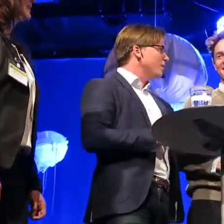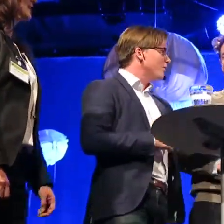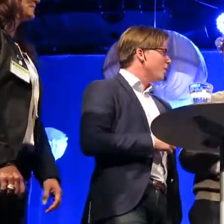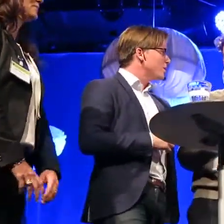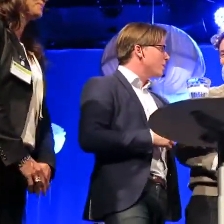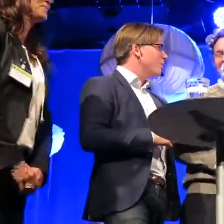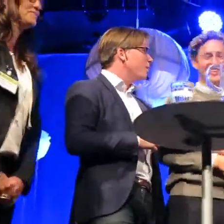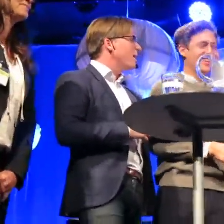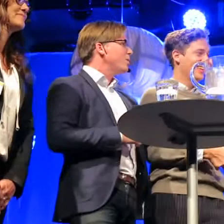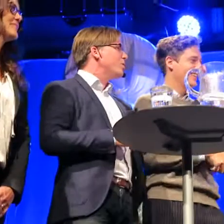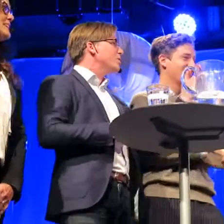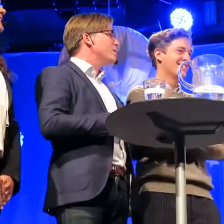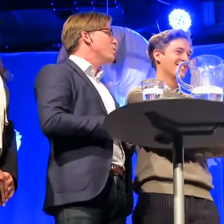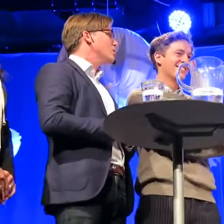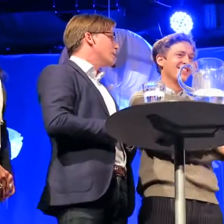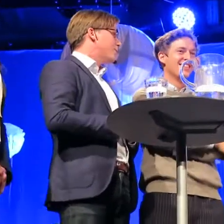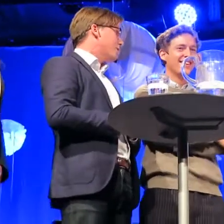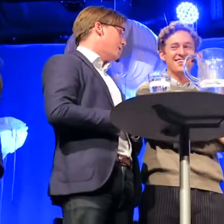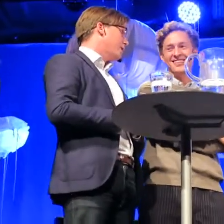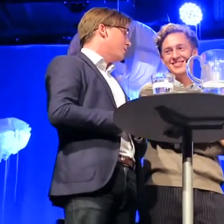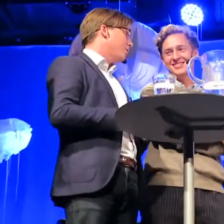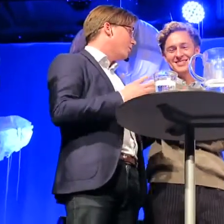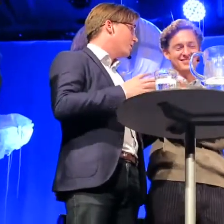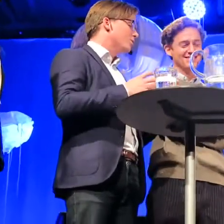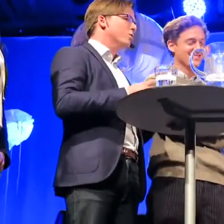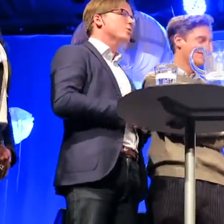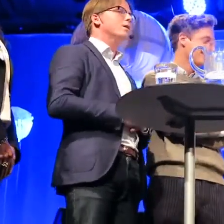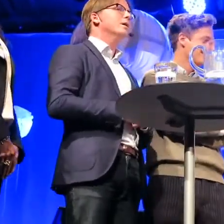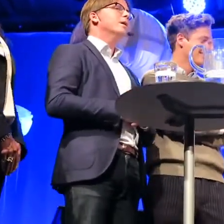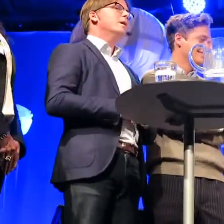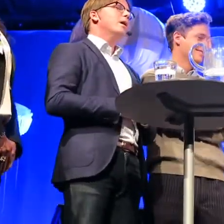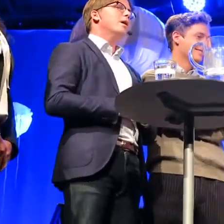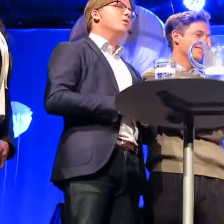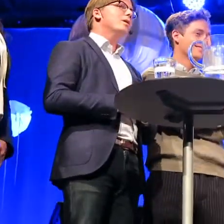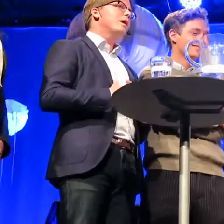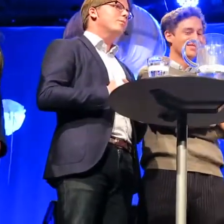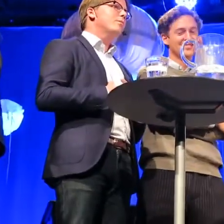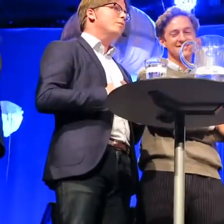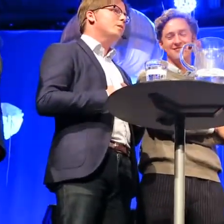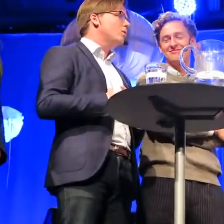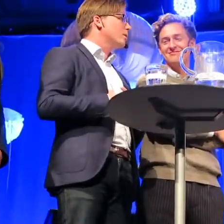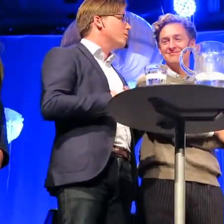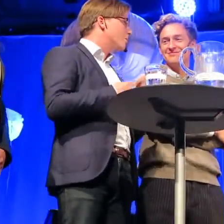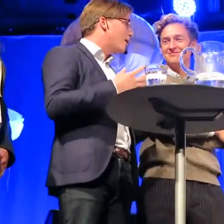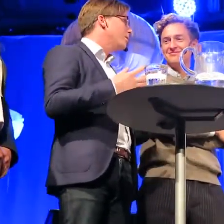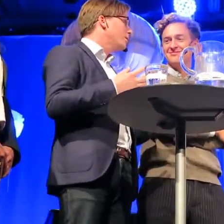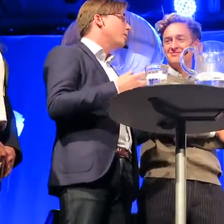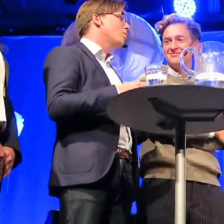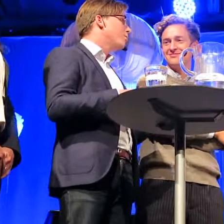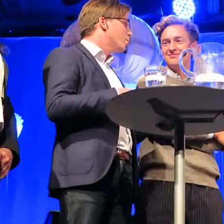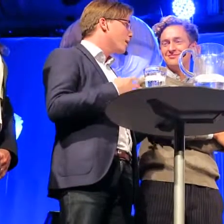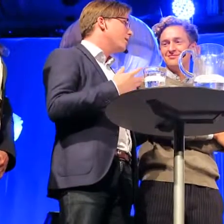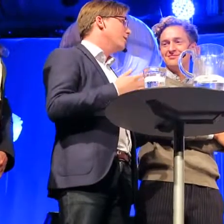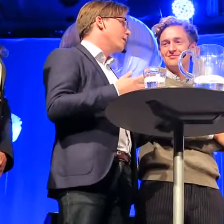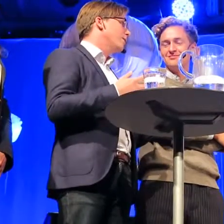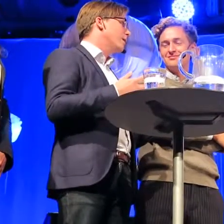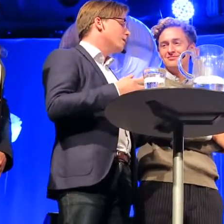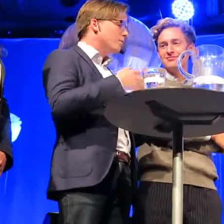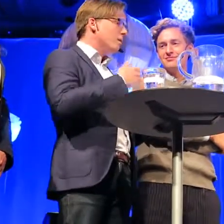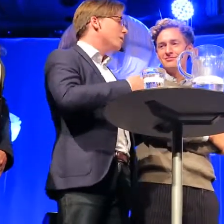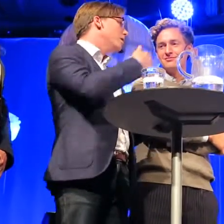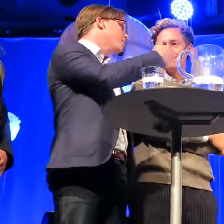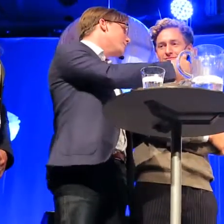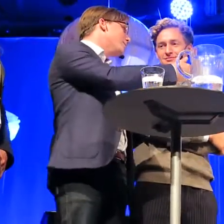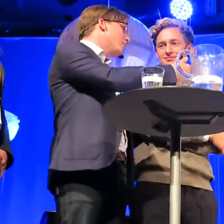Nej, det var mål som släpper kärnkraften. Det var ungefär så du sa. Och det där är ett problem. Det är klart att du kan driva kok, du kan driva